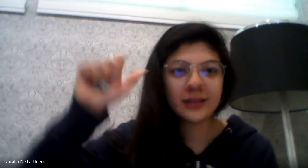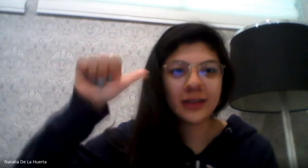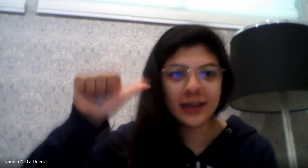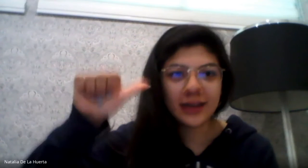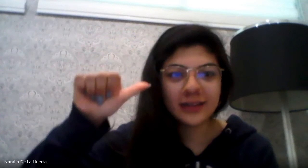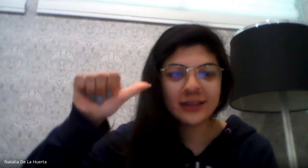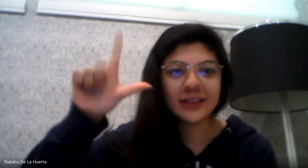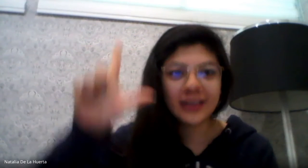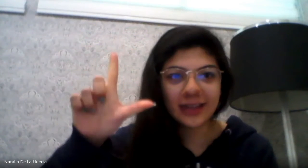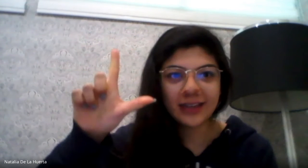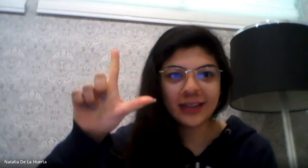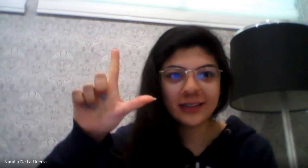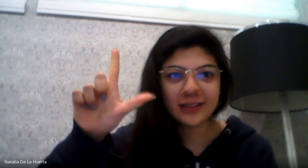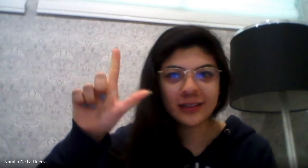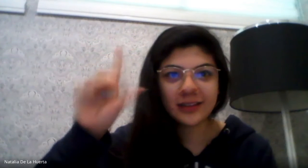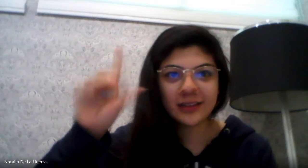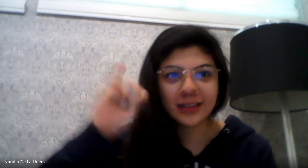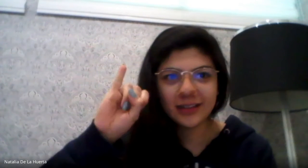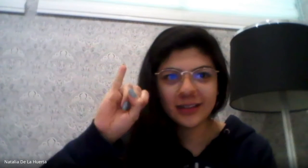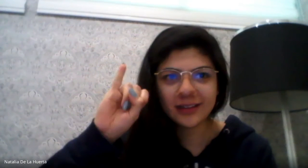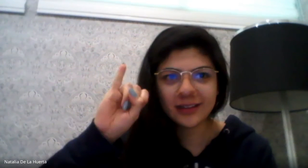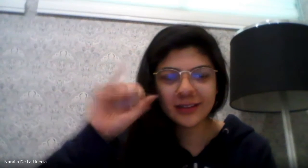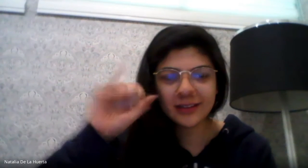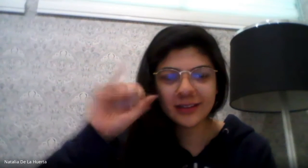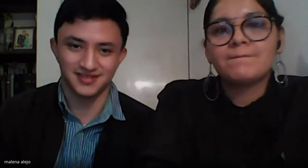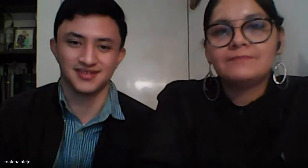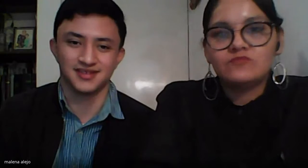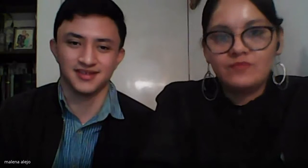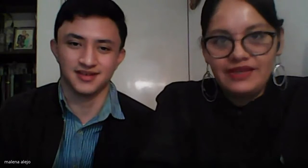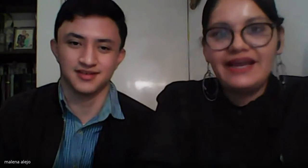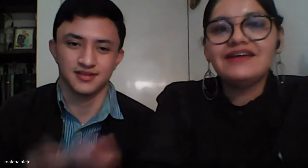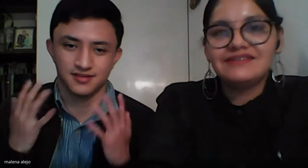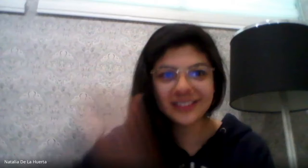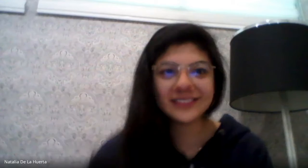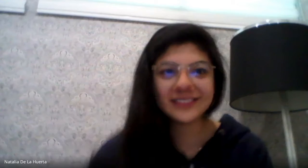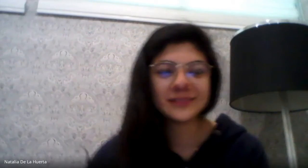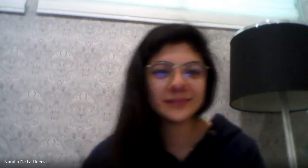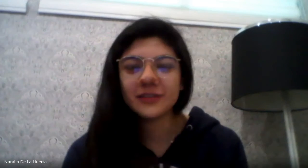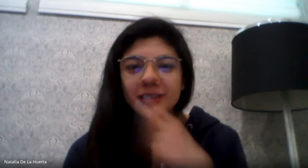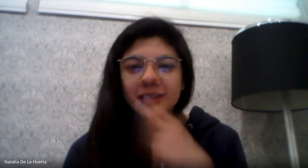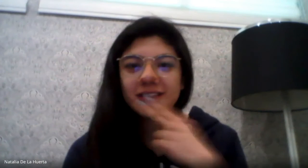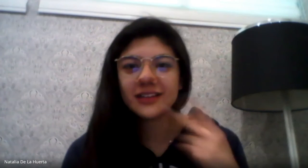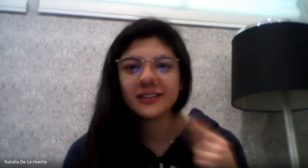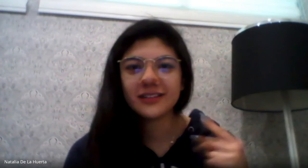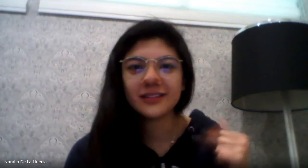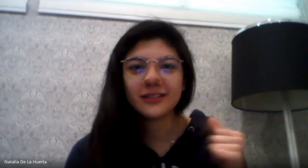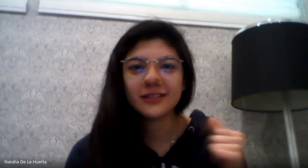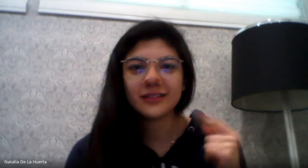A, L, I, I, A. Ajá, Natalia, muy bien. O esta, me